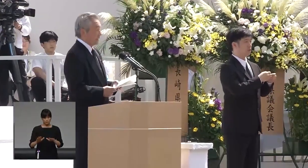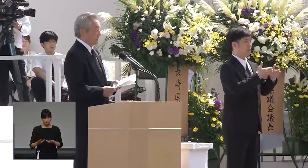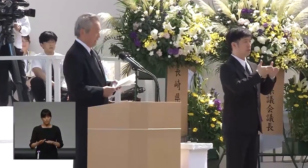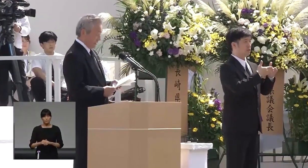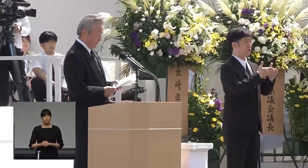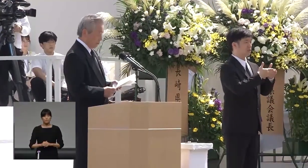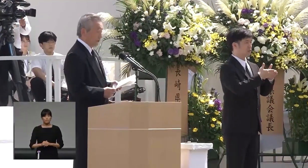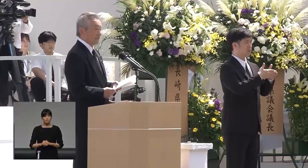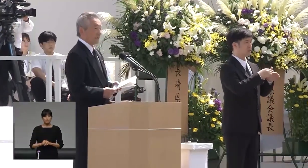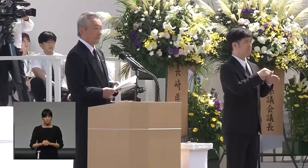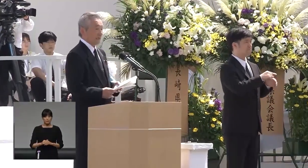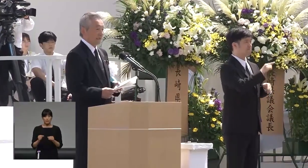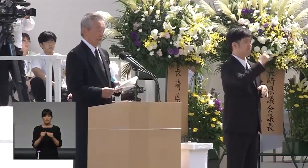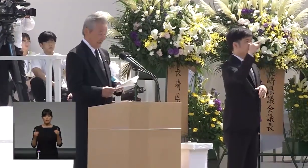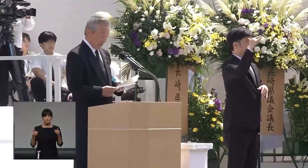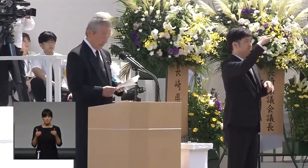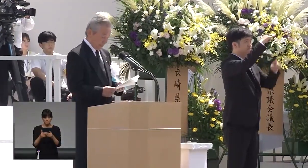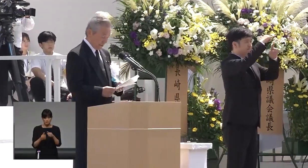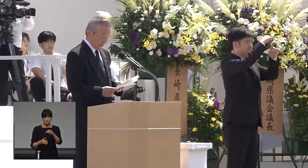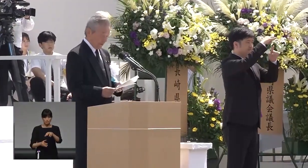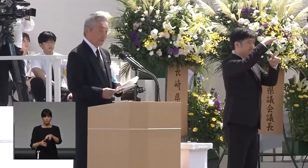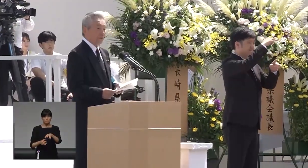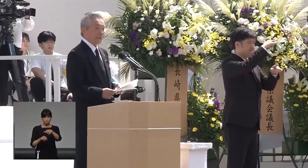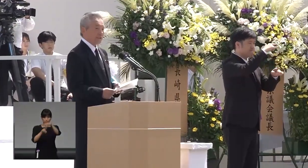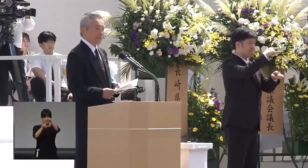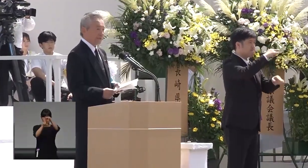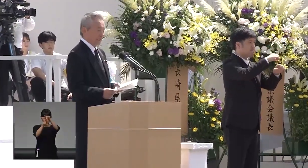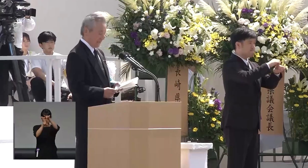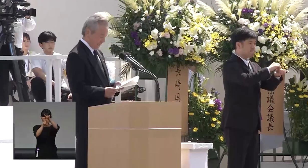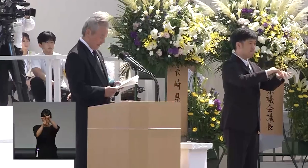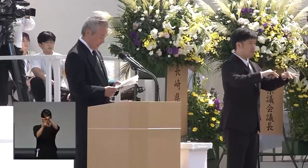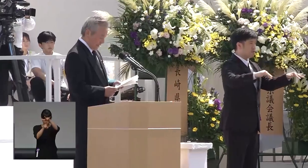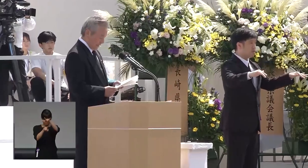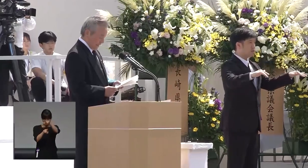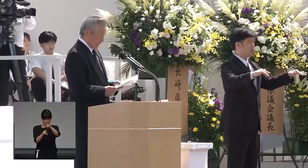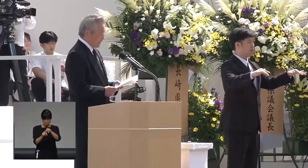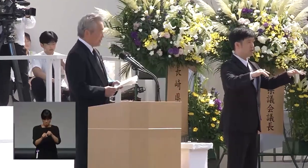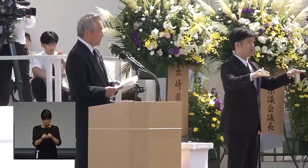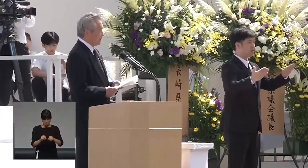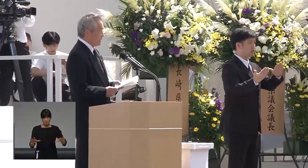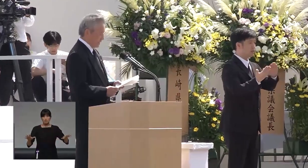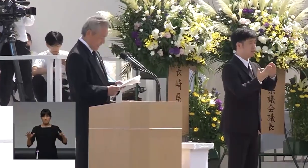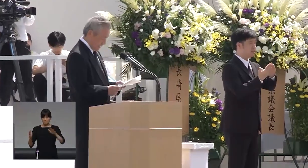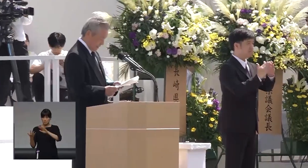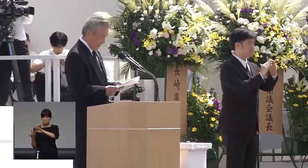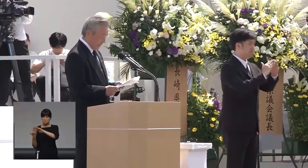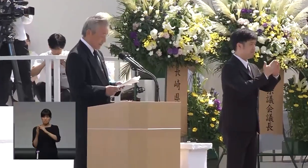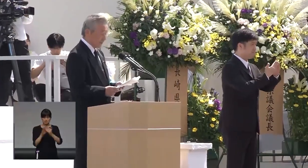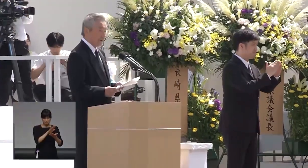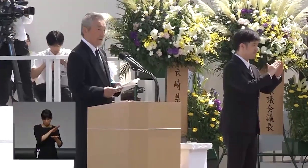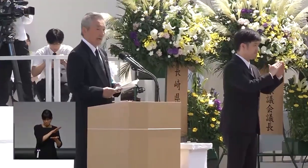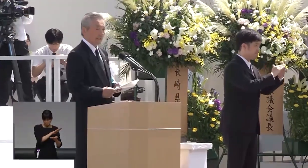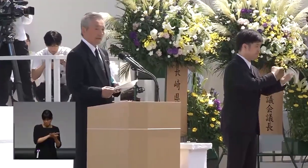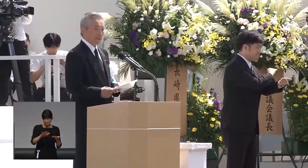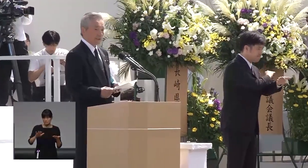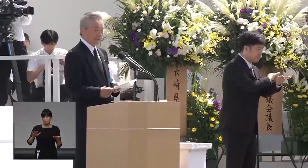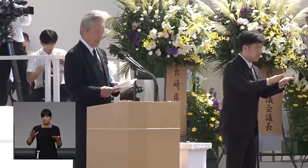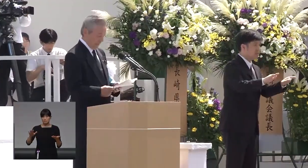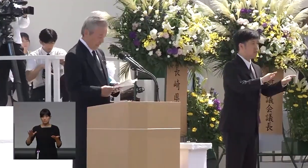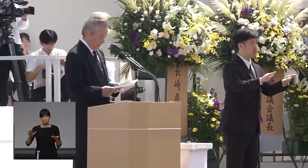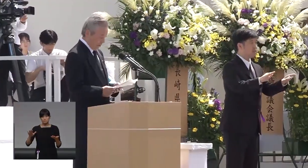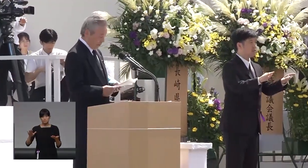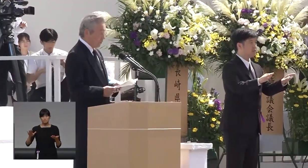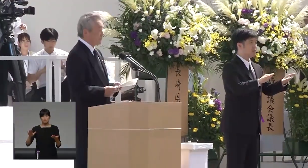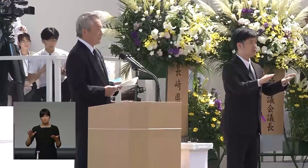長崎に化された一発の原始爆弾が一瞬にして町を廃墟に